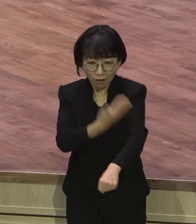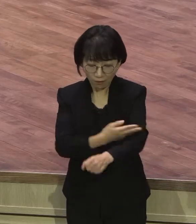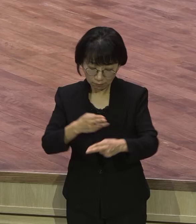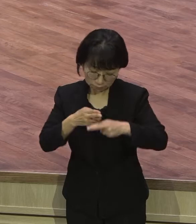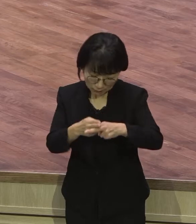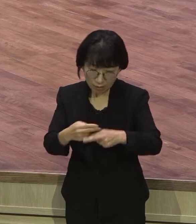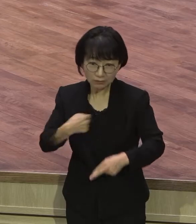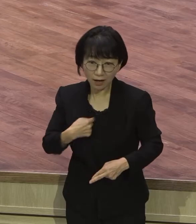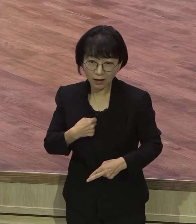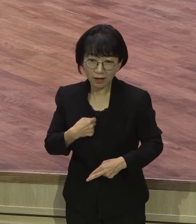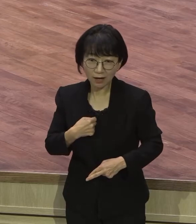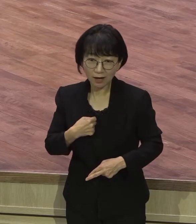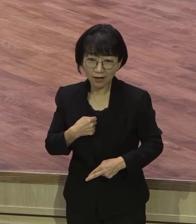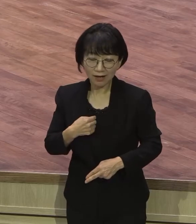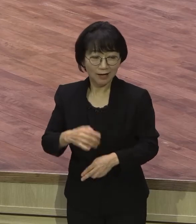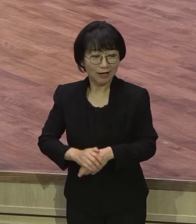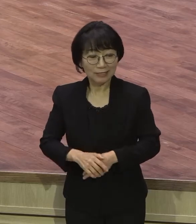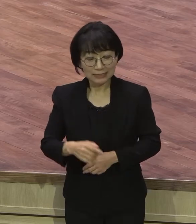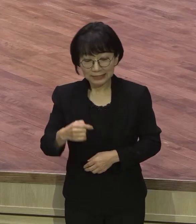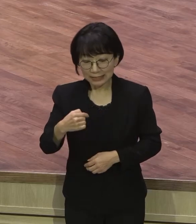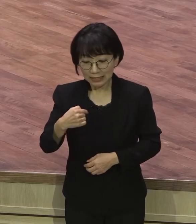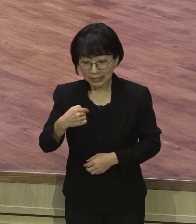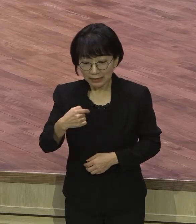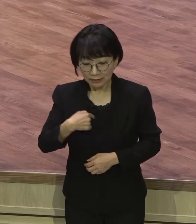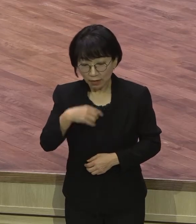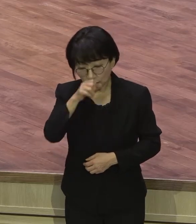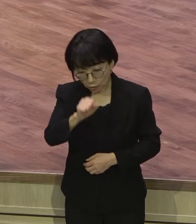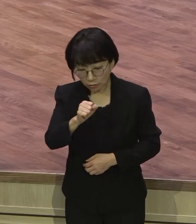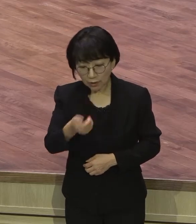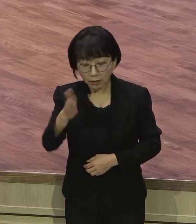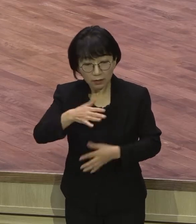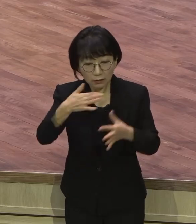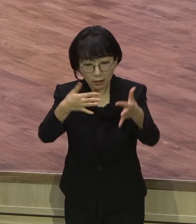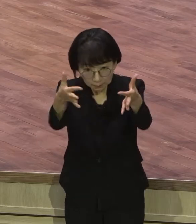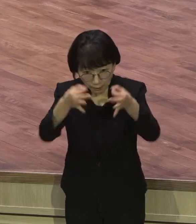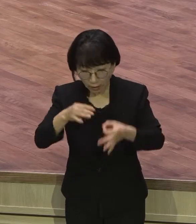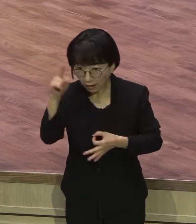것이 아니냐. 내가 선함으로 너가 악하게 보느냐.